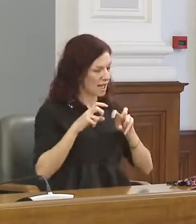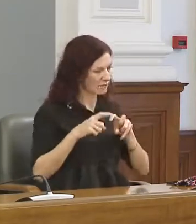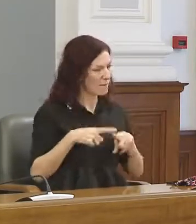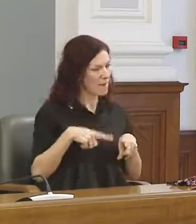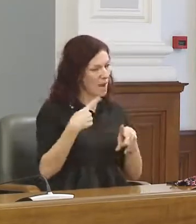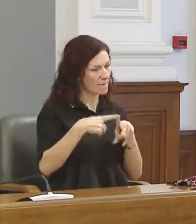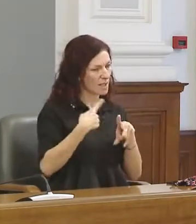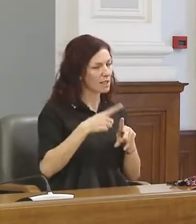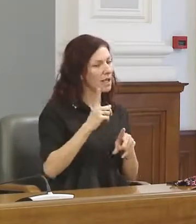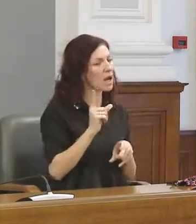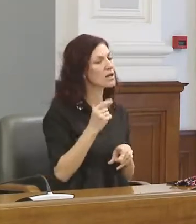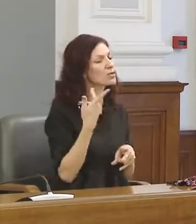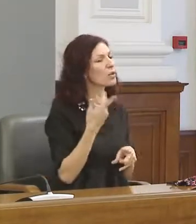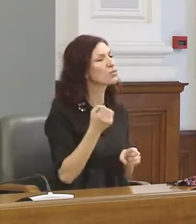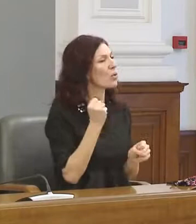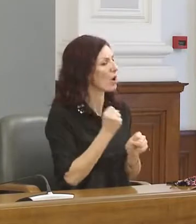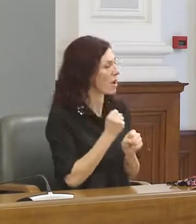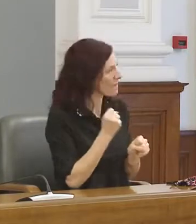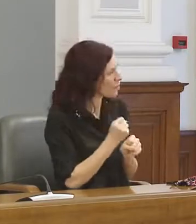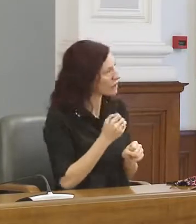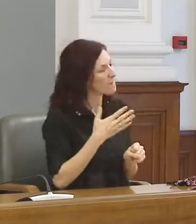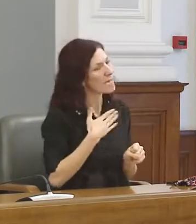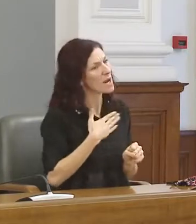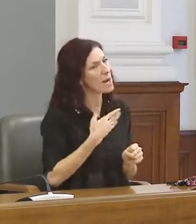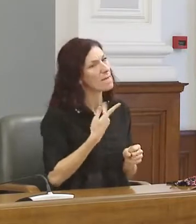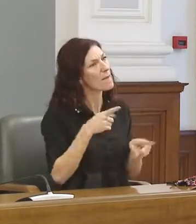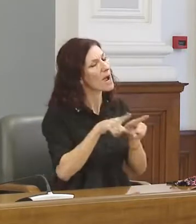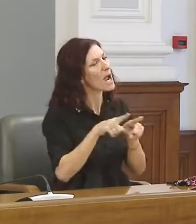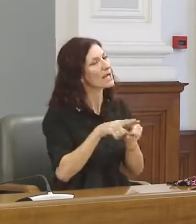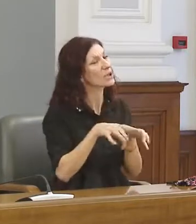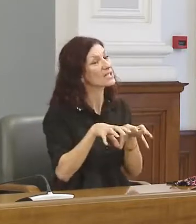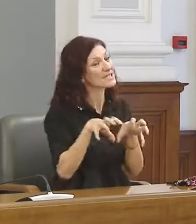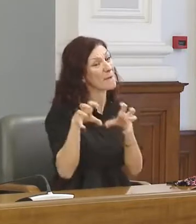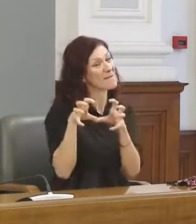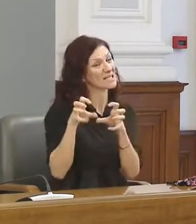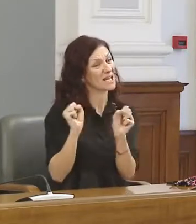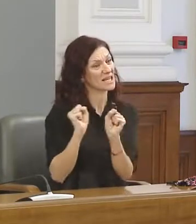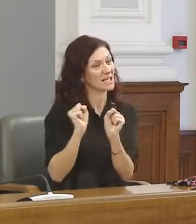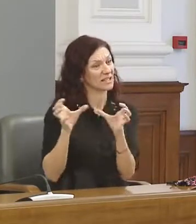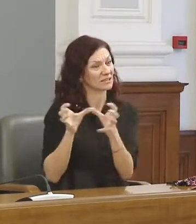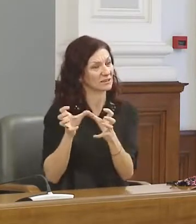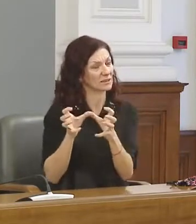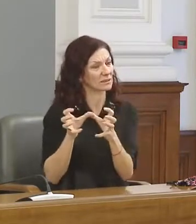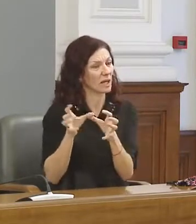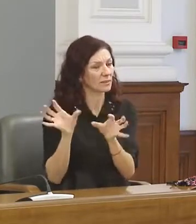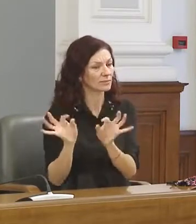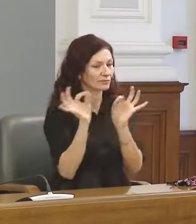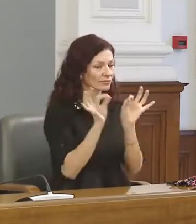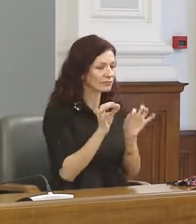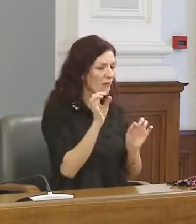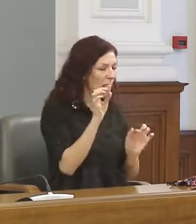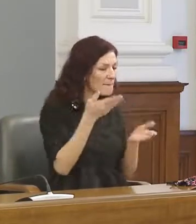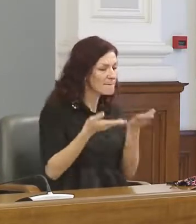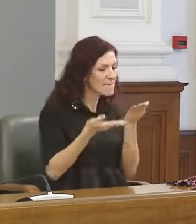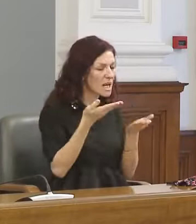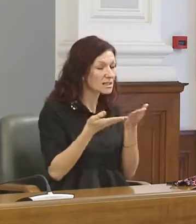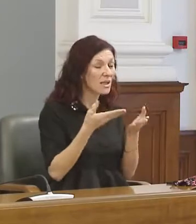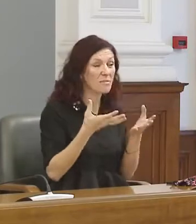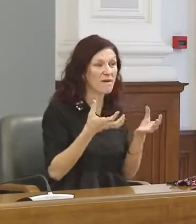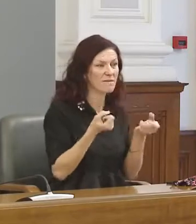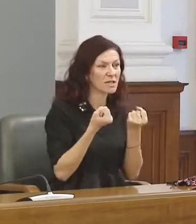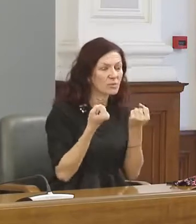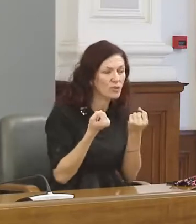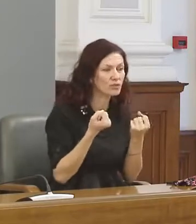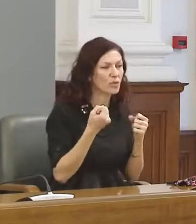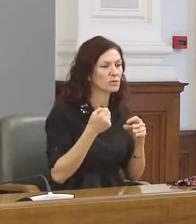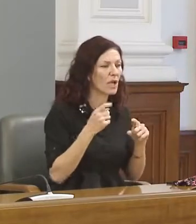които работиме и които ги имаме като замразени и преценяваме възможностите, диагностичните на